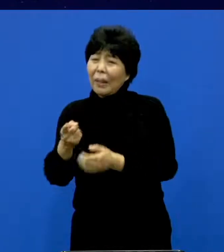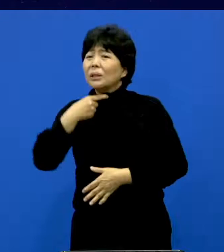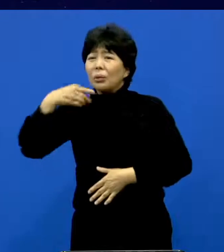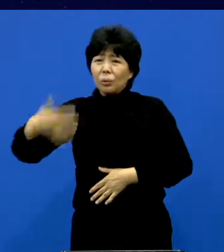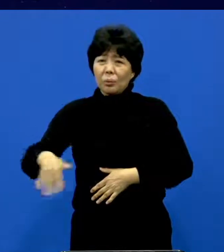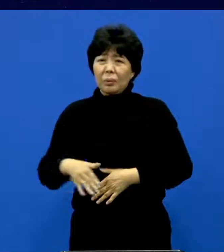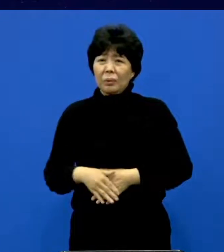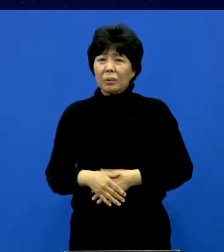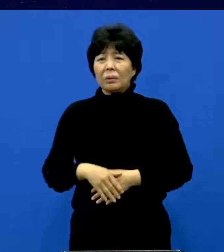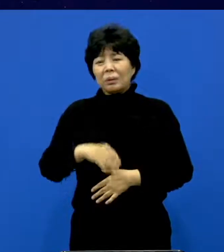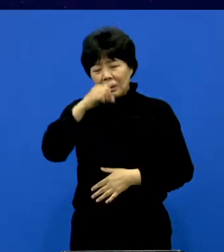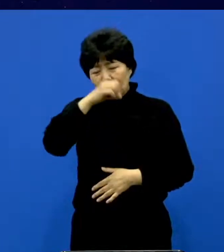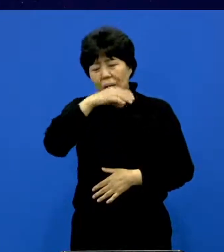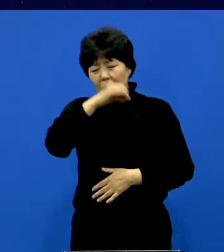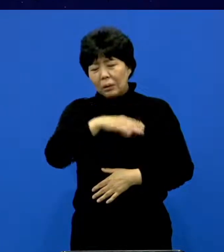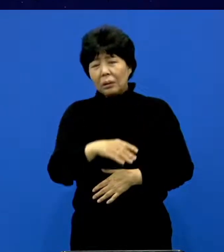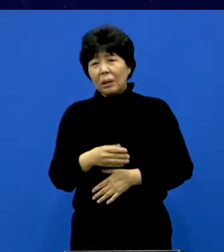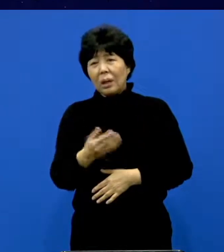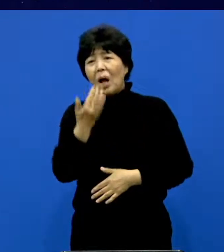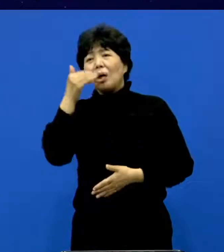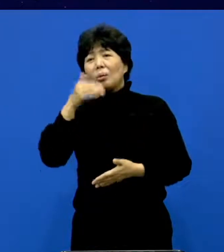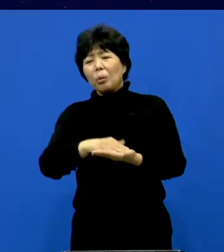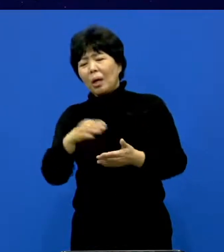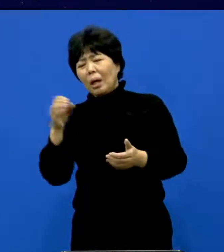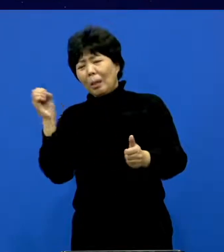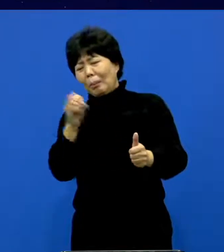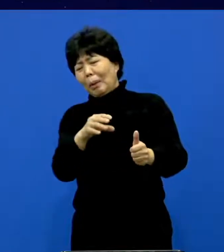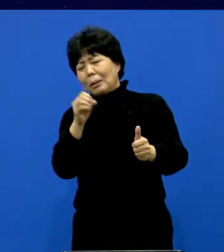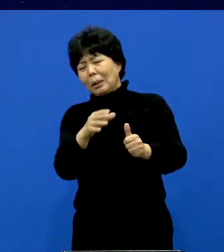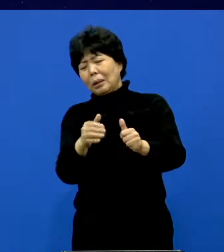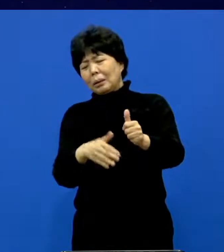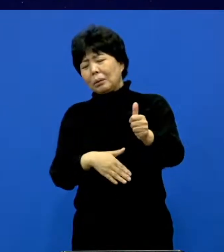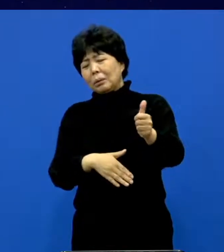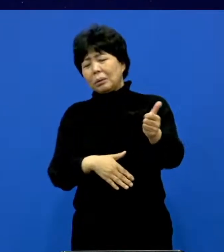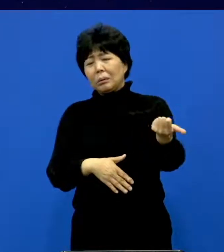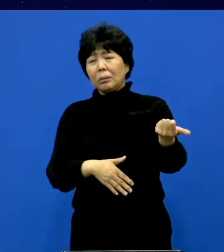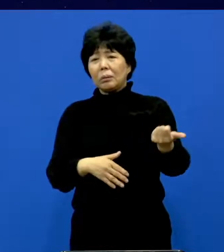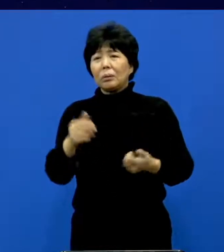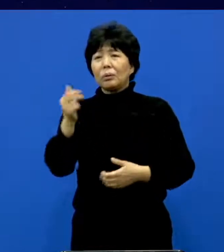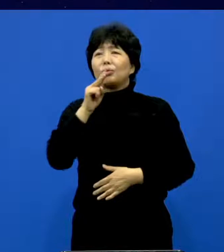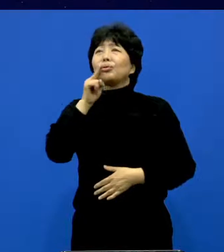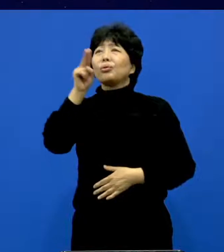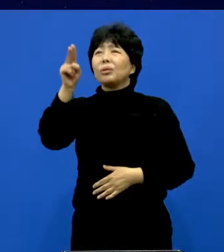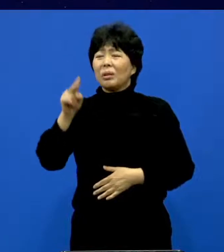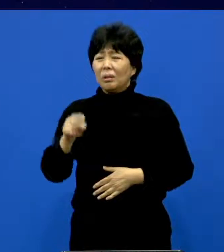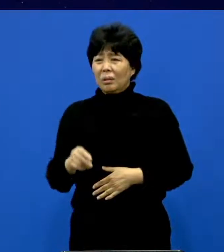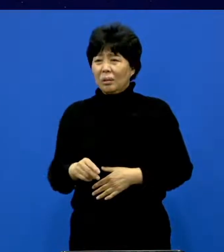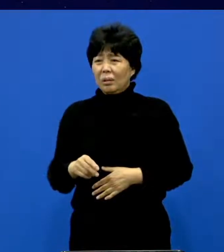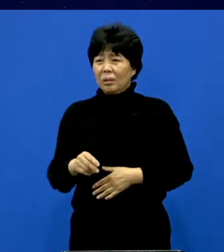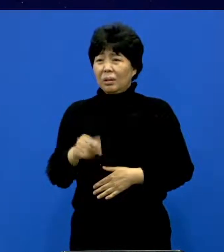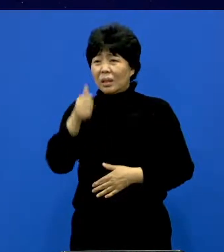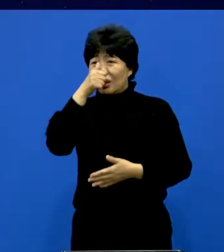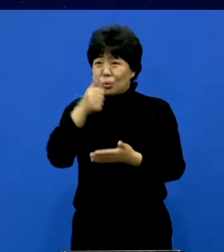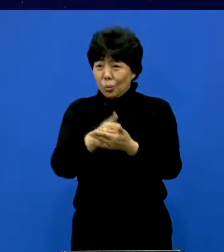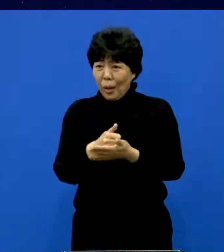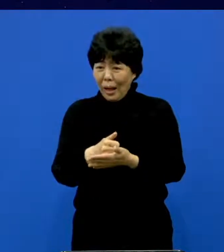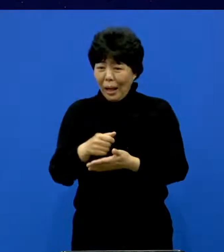돌에 맞아. 그리고 마지막 한 말은 딱 하나예요. 주여, 이 죄를 저들에게 돌리지 말아주십시오.